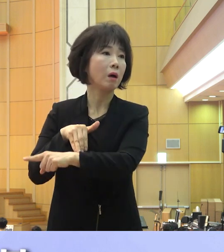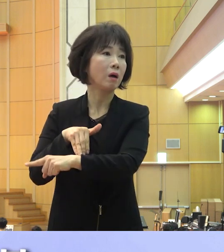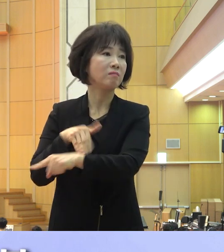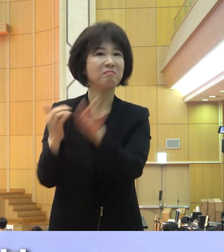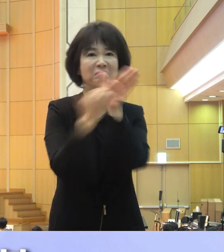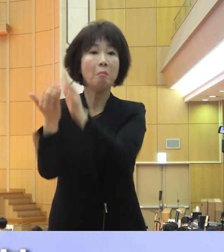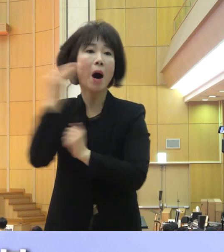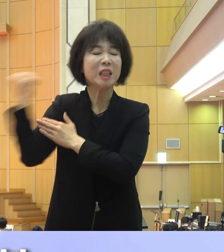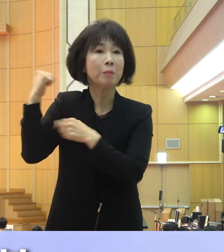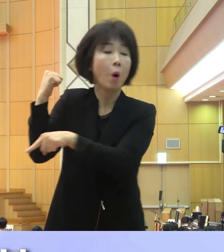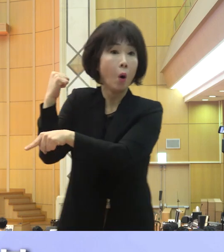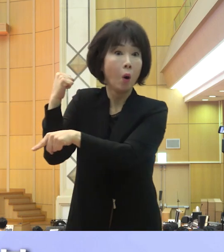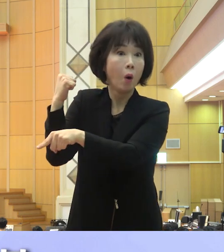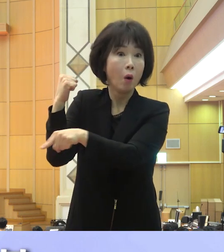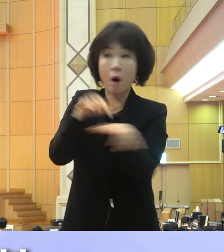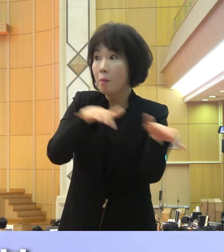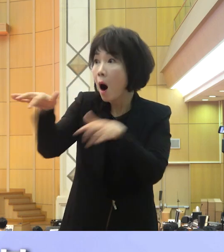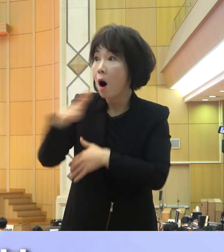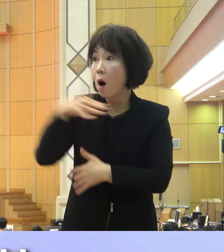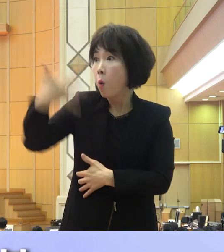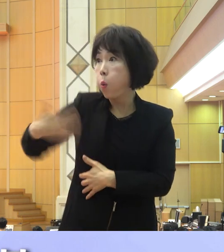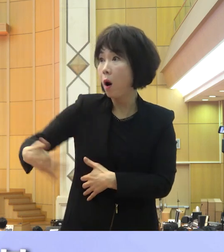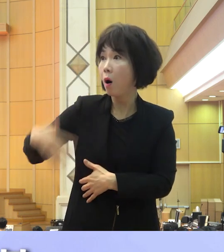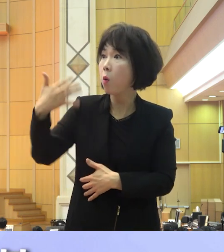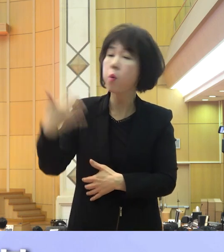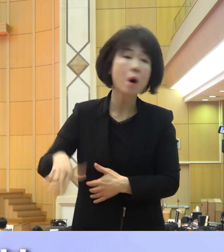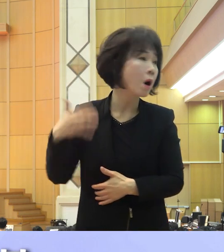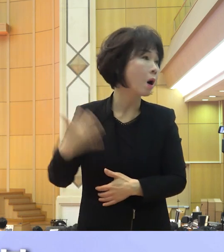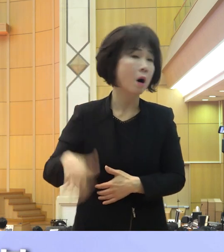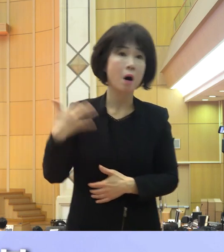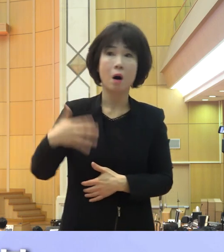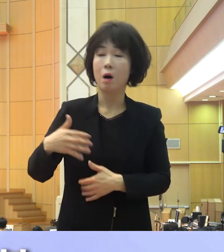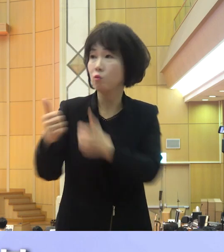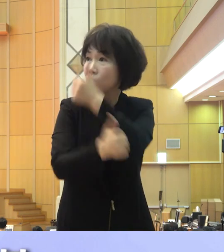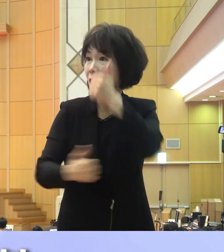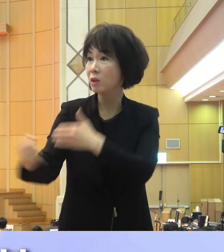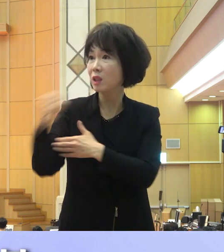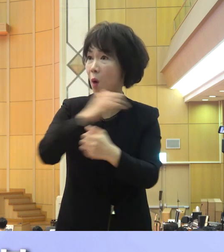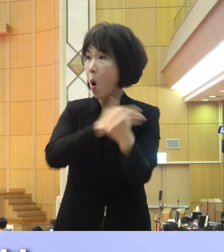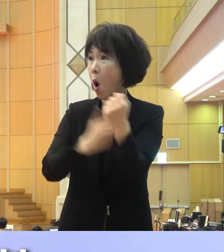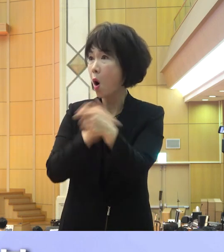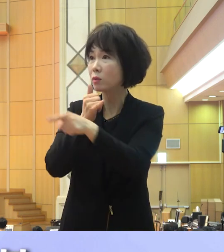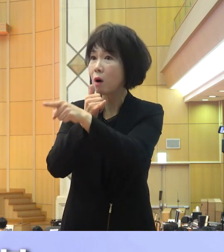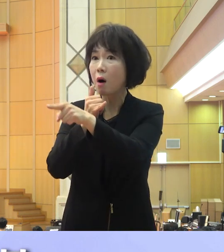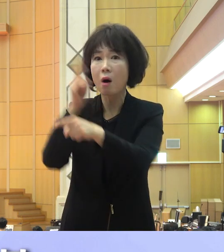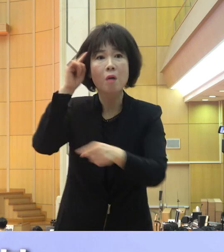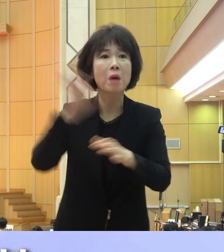아주 사람들이 대단하게 바라볼 정도의 그런